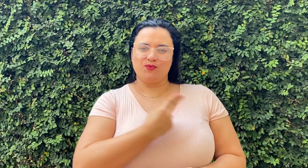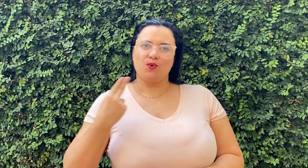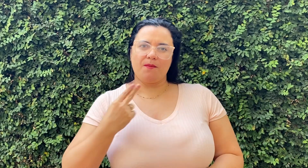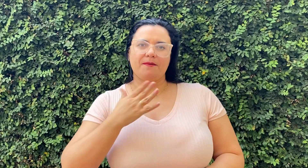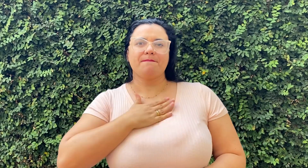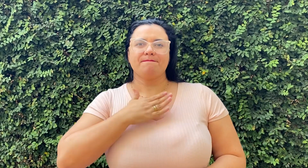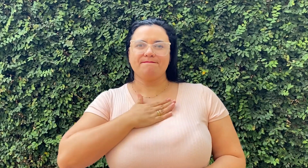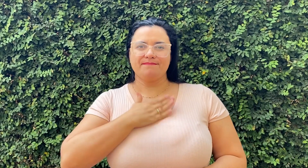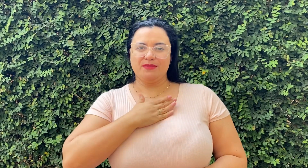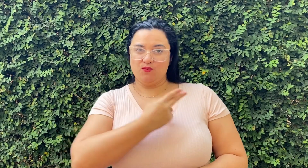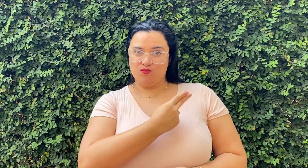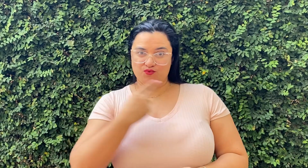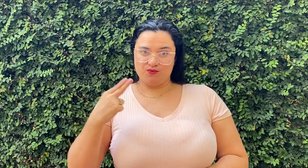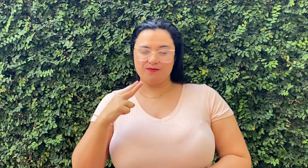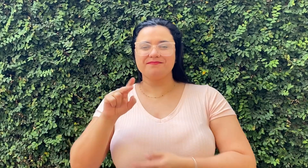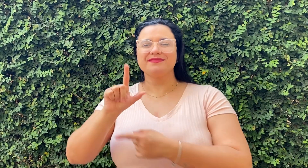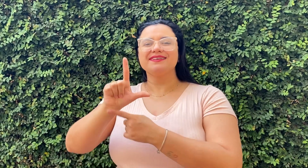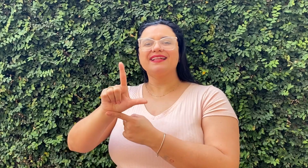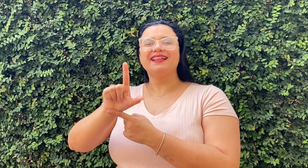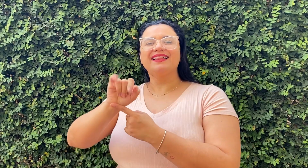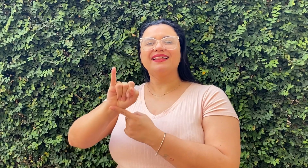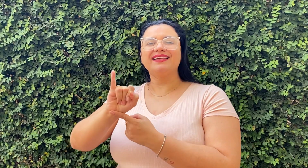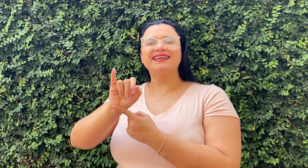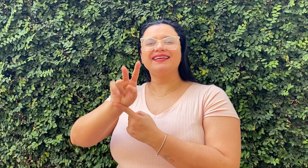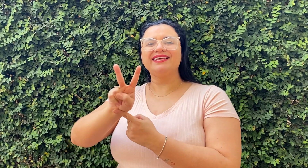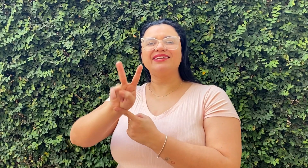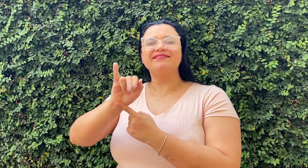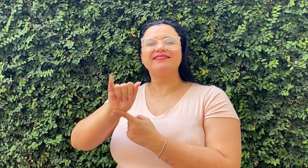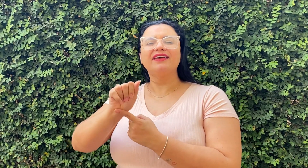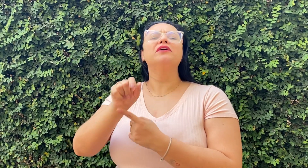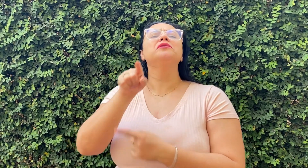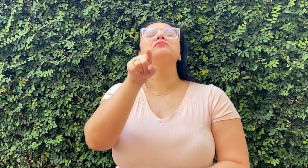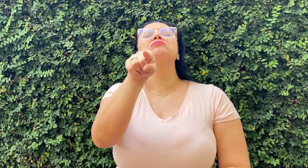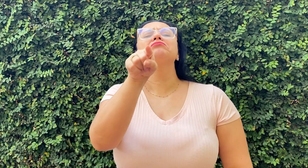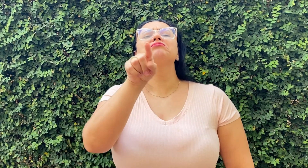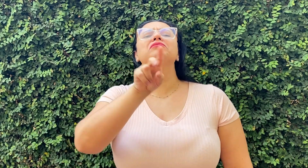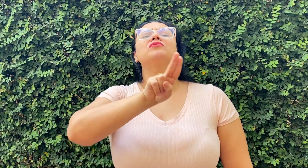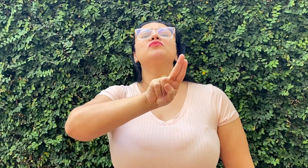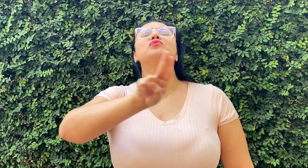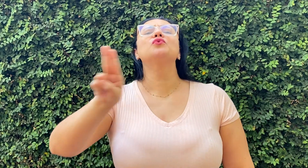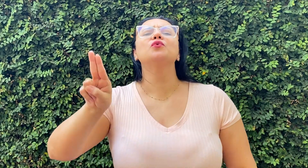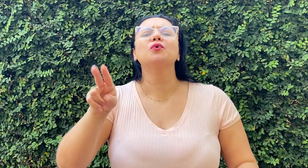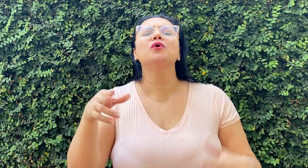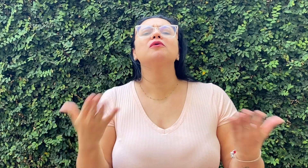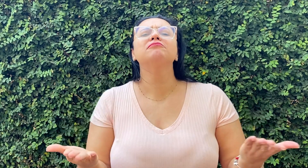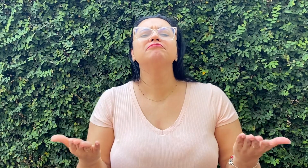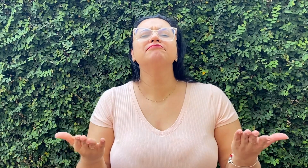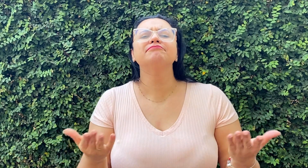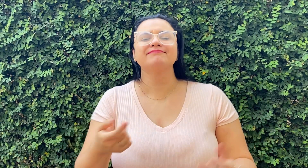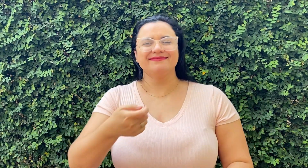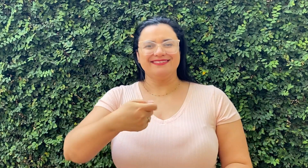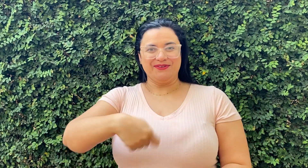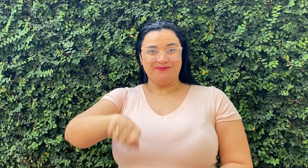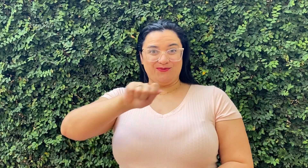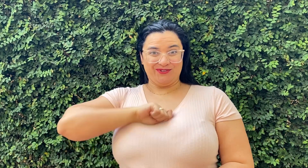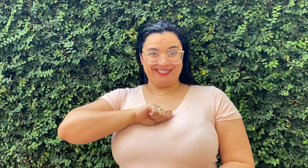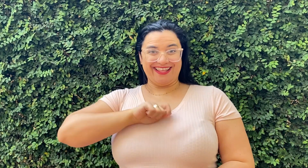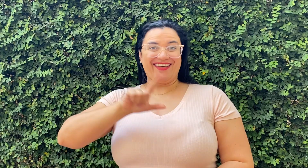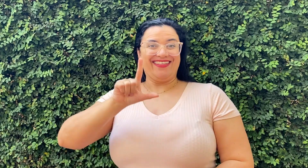frente. Então, meu nome é Lívia. E o seu? E o seu nome? Então, eu já faço uma pergunta. Meu sinal,